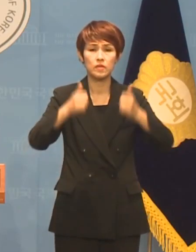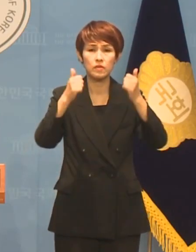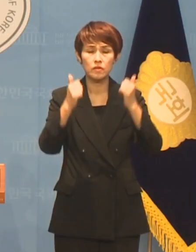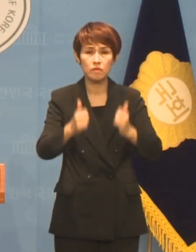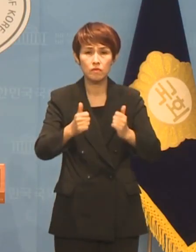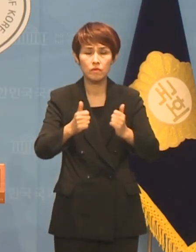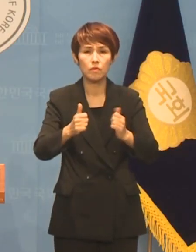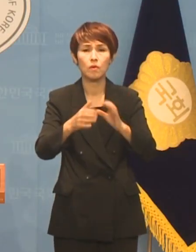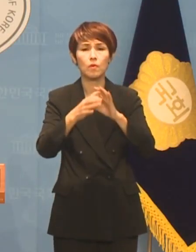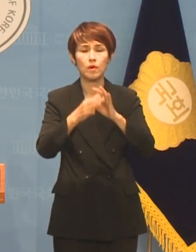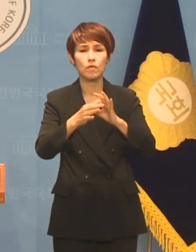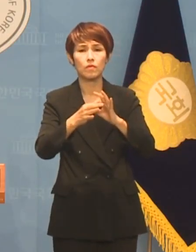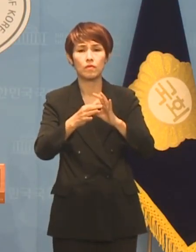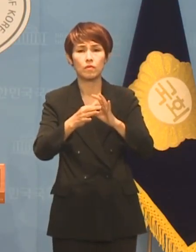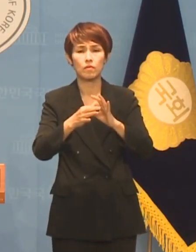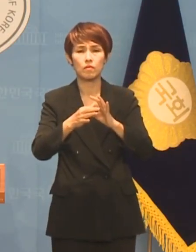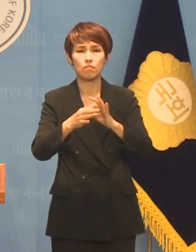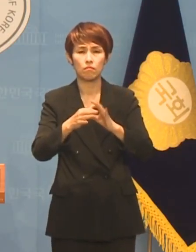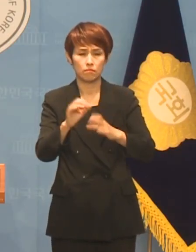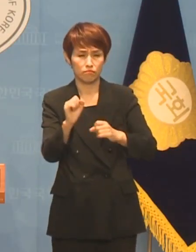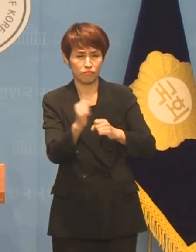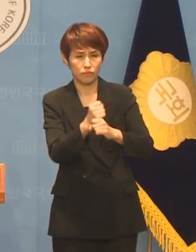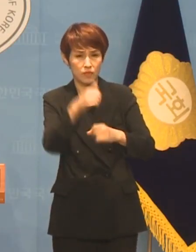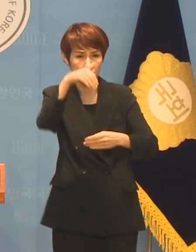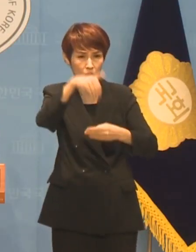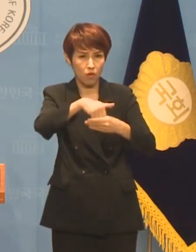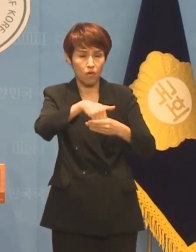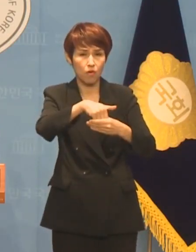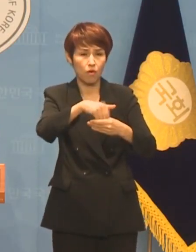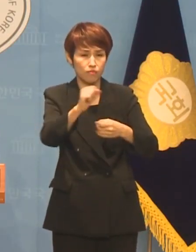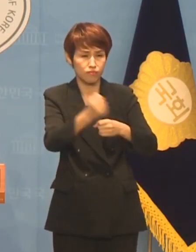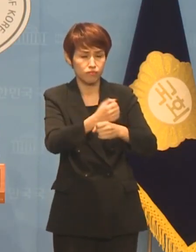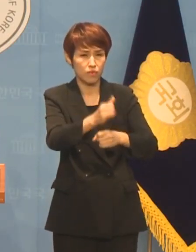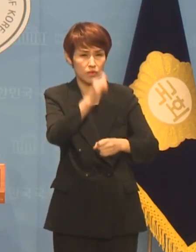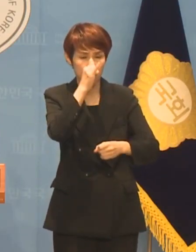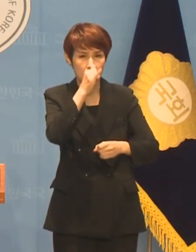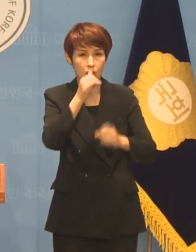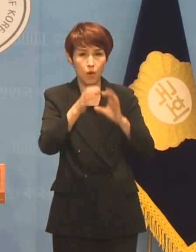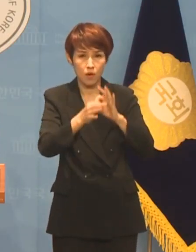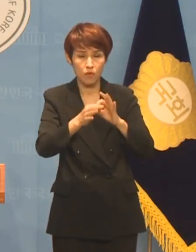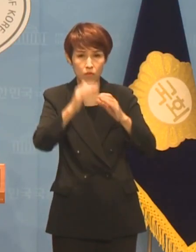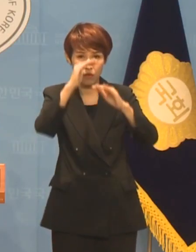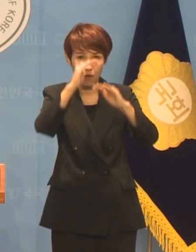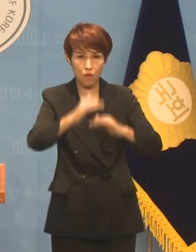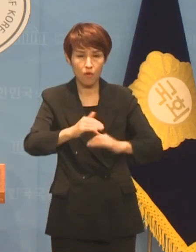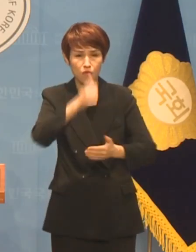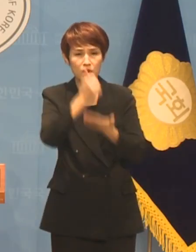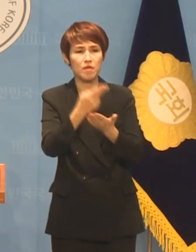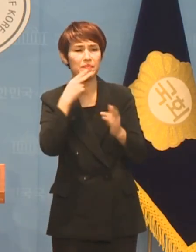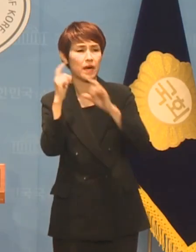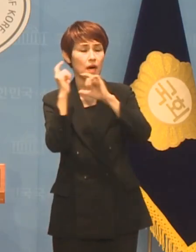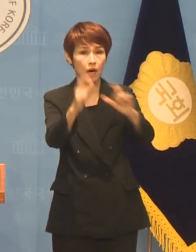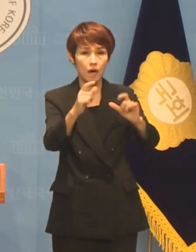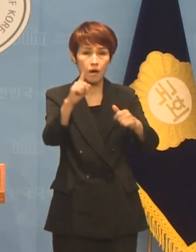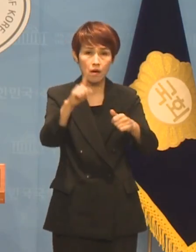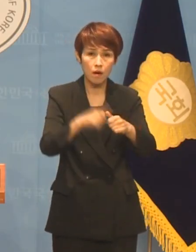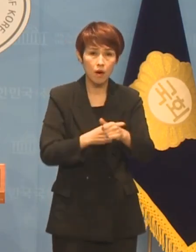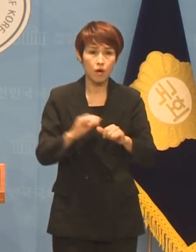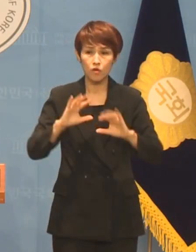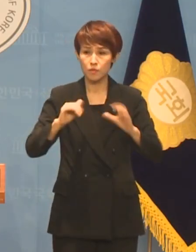사건에 대해서도 터무니없는 무죄 판결이 선고되자 많은